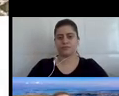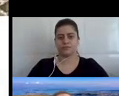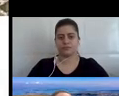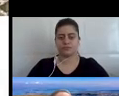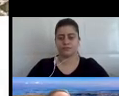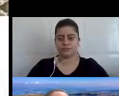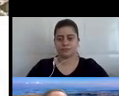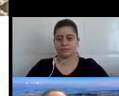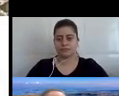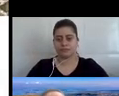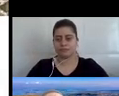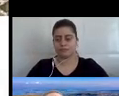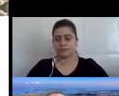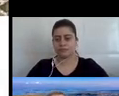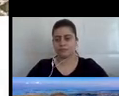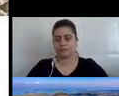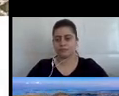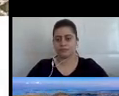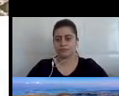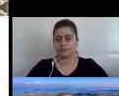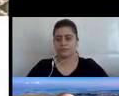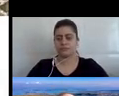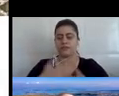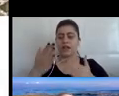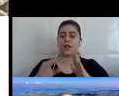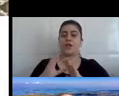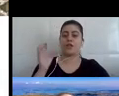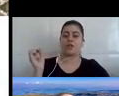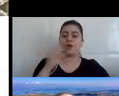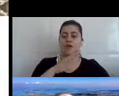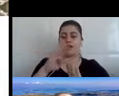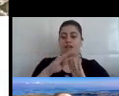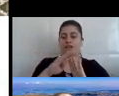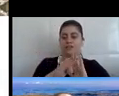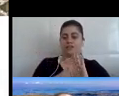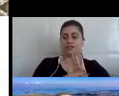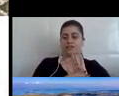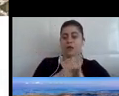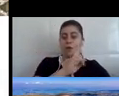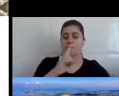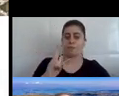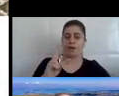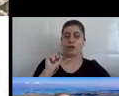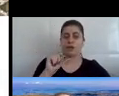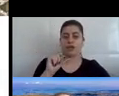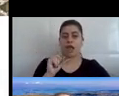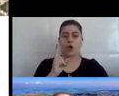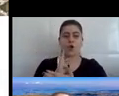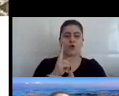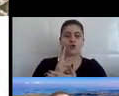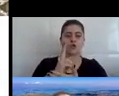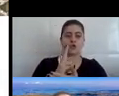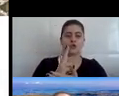E aí, partindo da nova agenda urbana, a gente traz essa questão do contínuo rural urbano, ou seja,